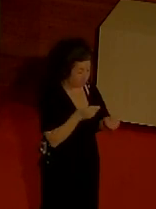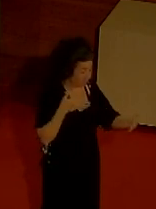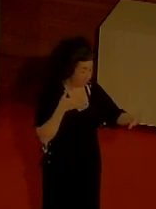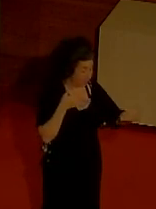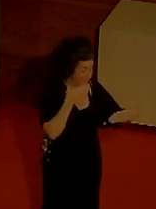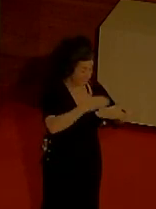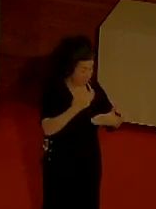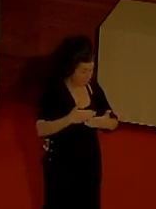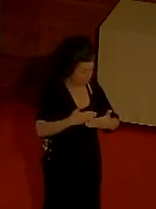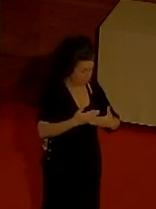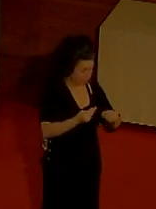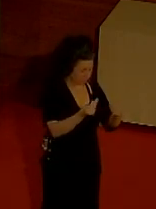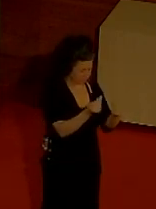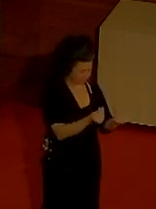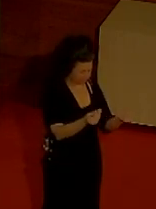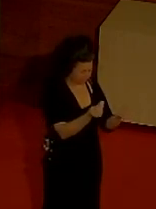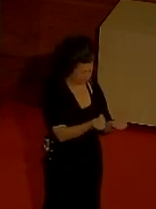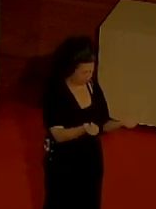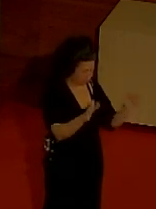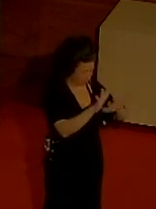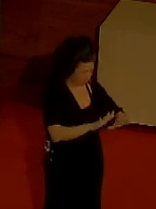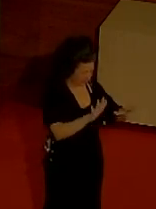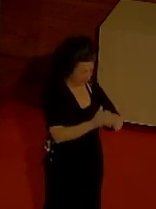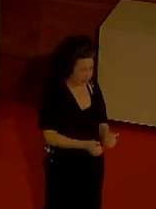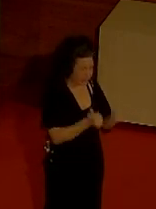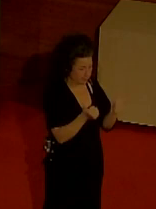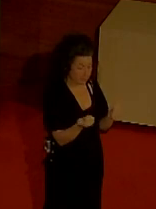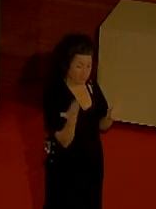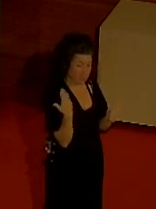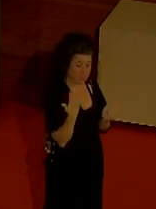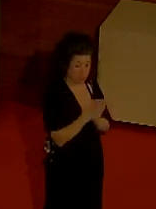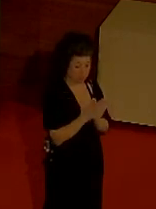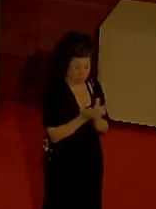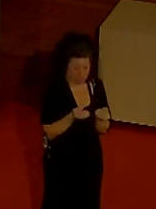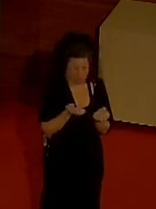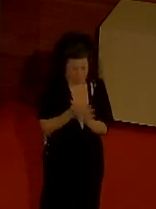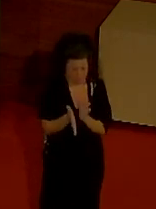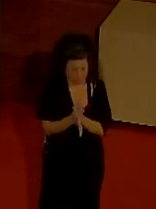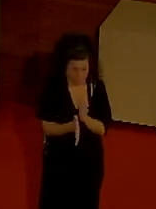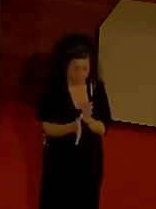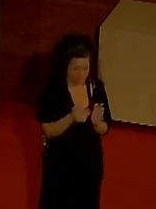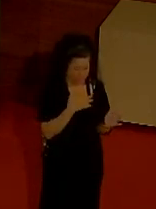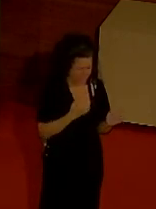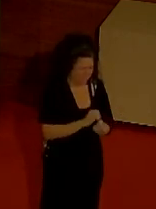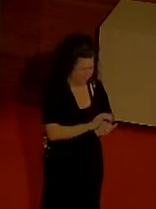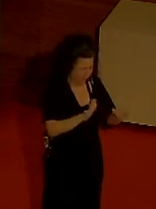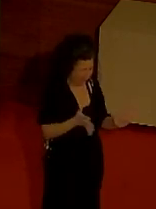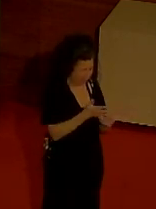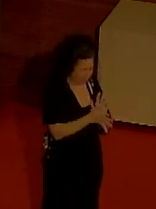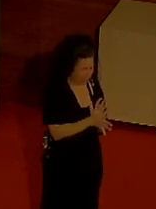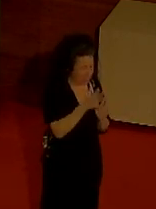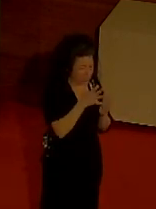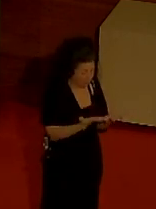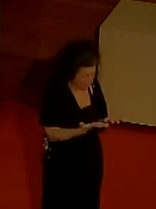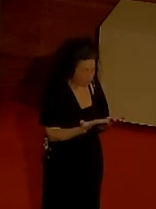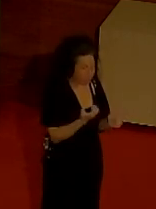difusa. También quiero aclarar, como comentaba antes el compañero, que yo ahora mismo trabajo en una revista que se